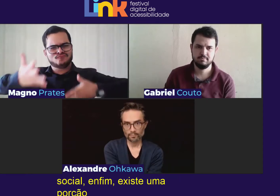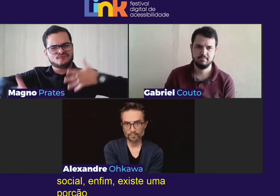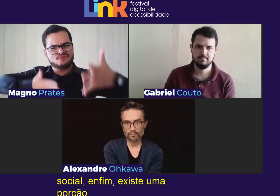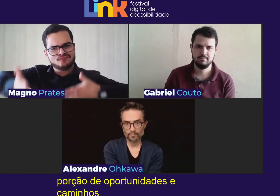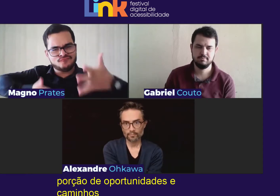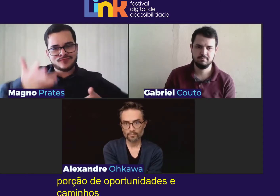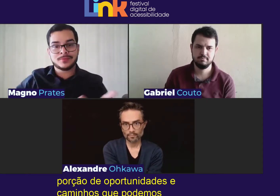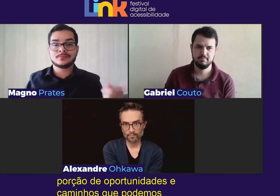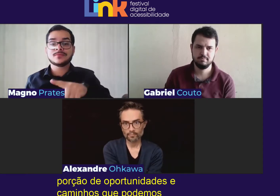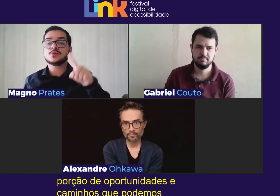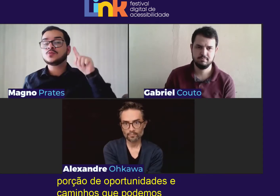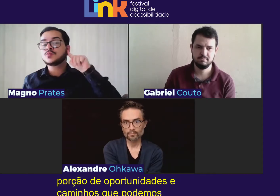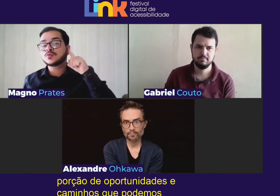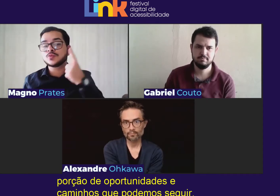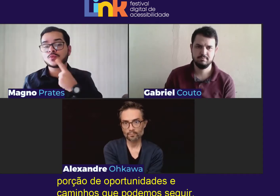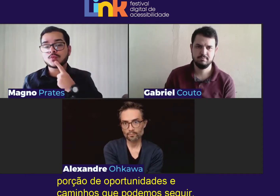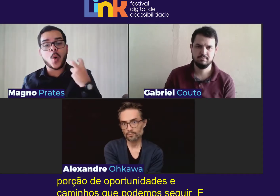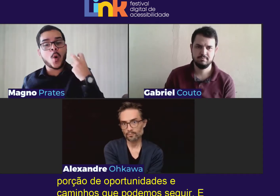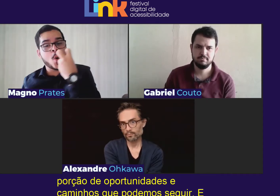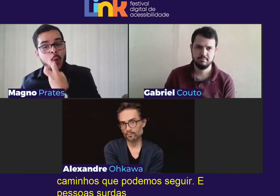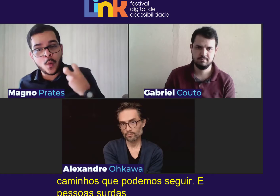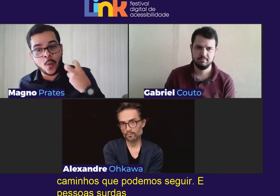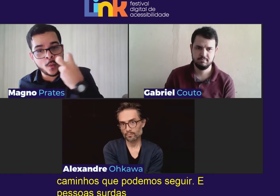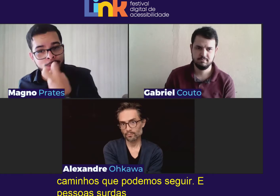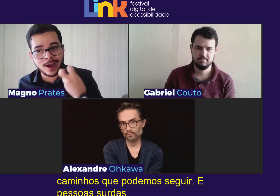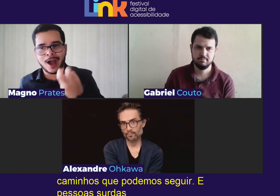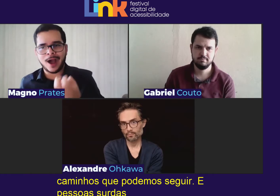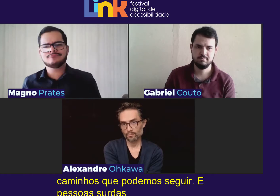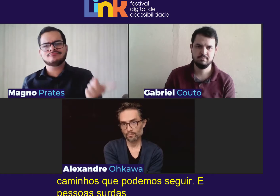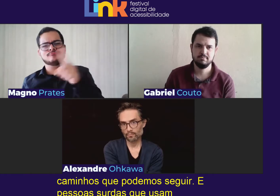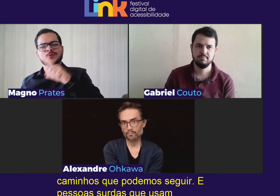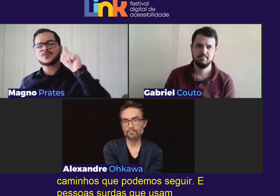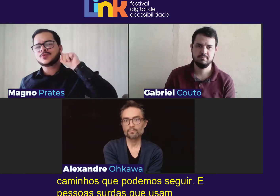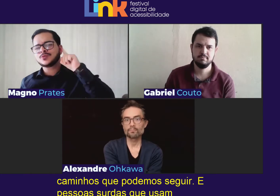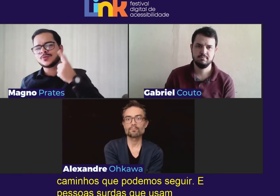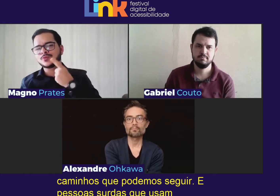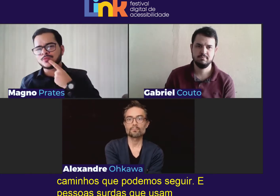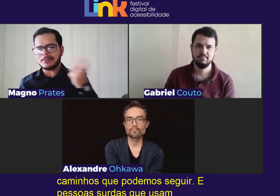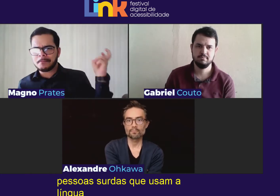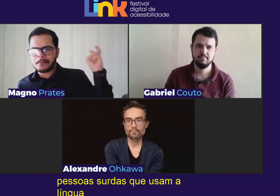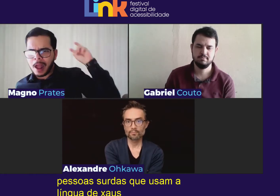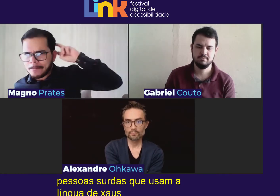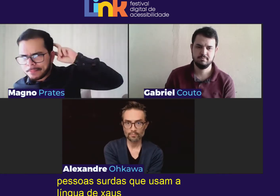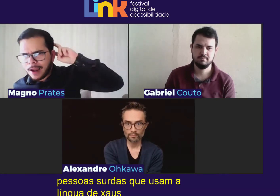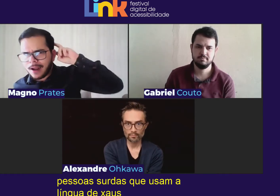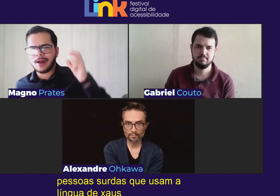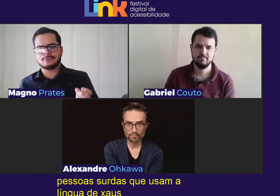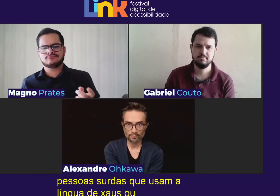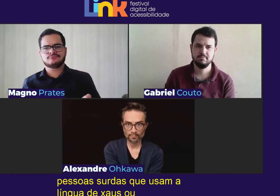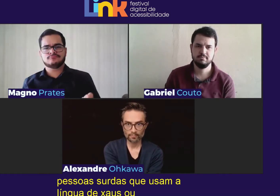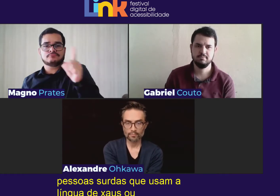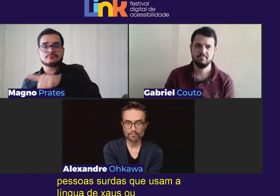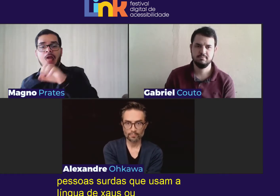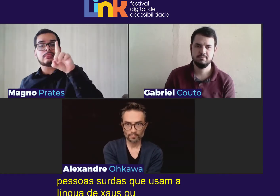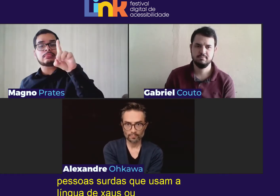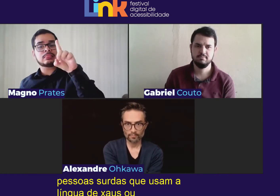pessoas surdas que usam a língua de sinais, ou os surdos que são oralizados, ou os surdos que são